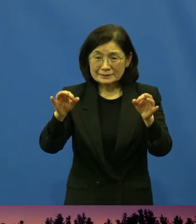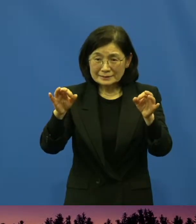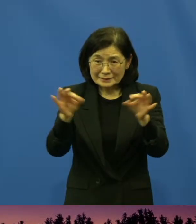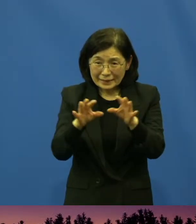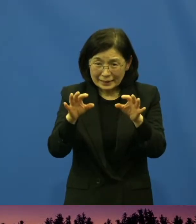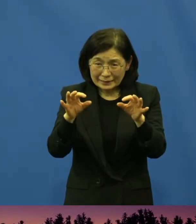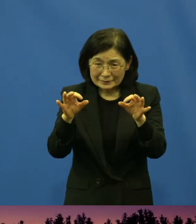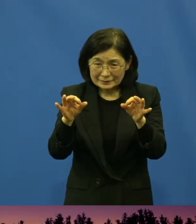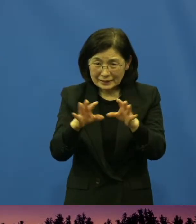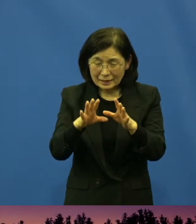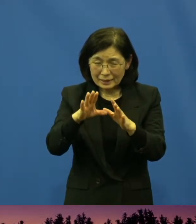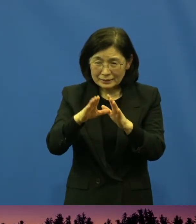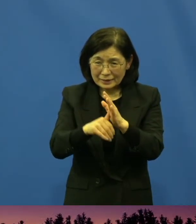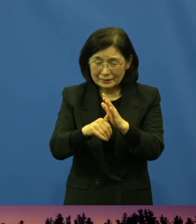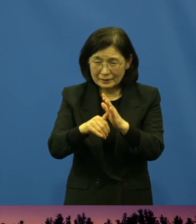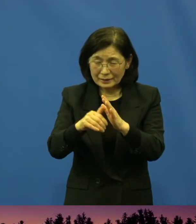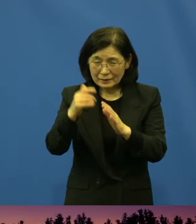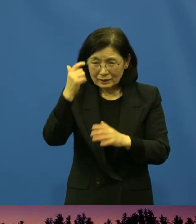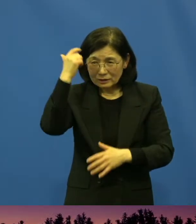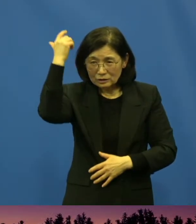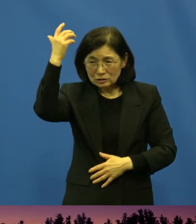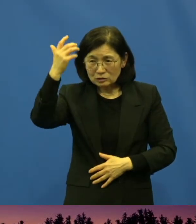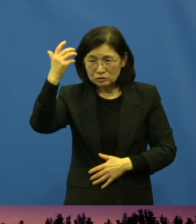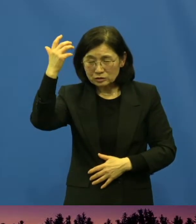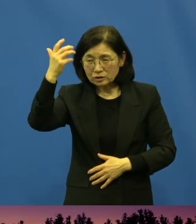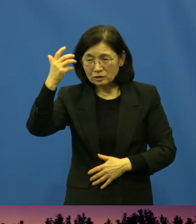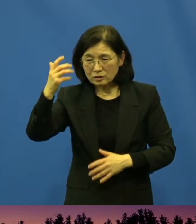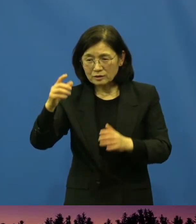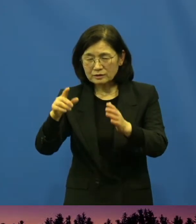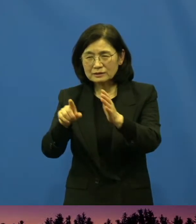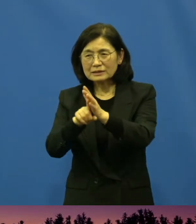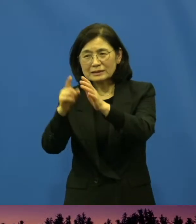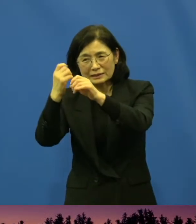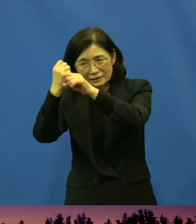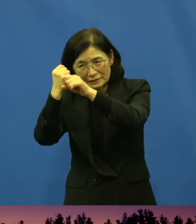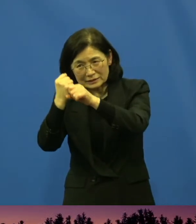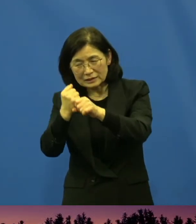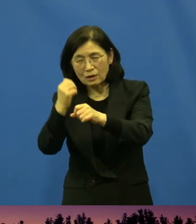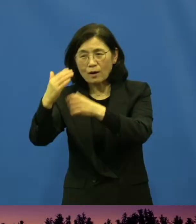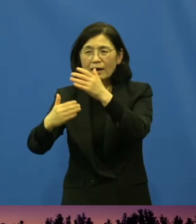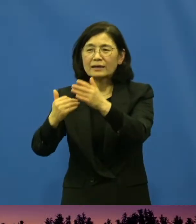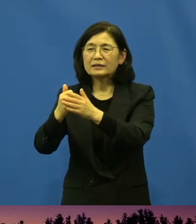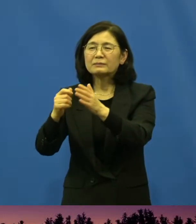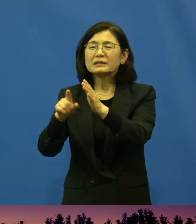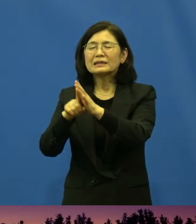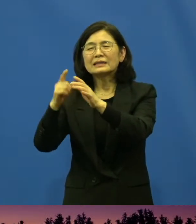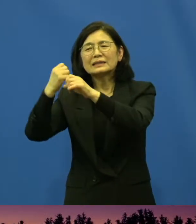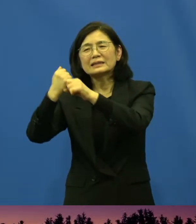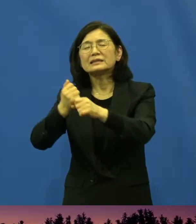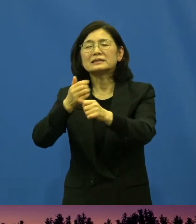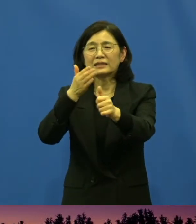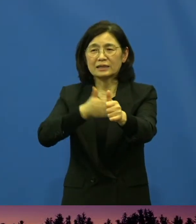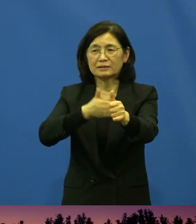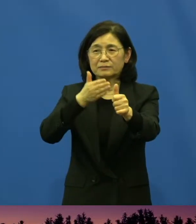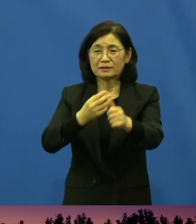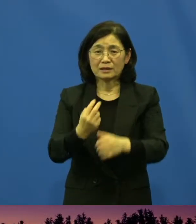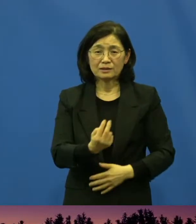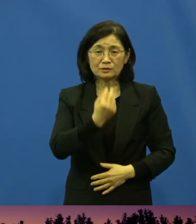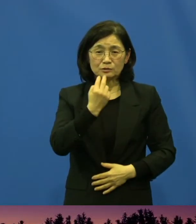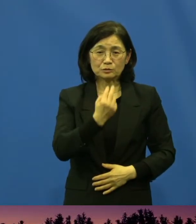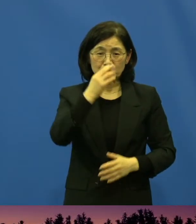속에 성령을 의지하고 하나님을 의지하는 삶을 살고, 내 호흡을 할 때마다 주님을 찾을 때